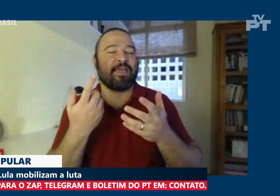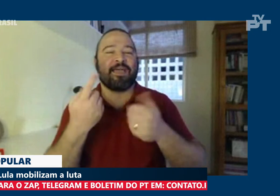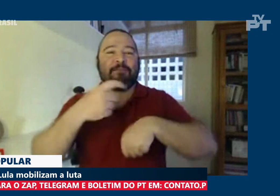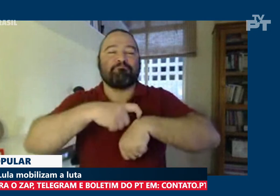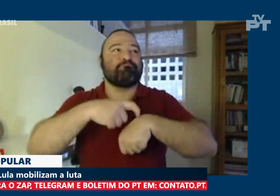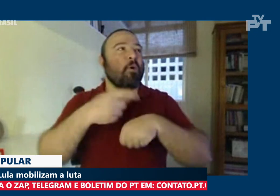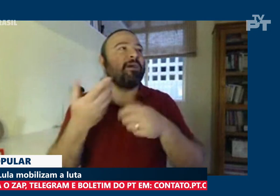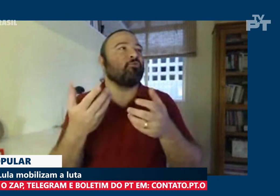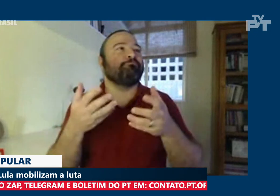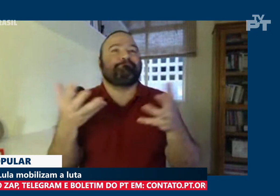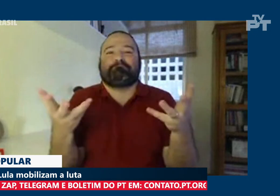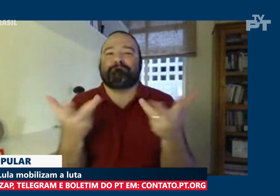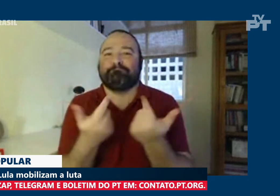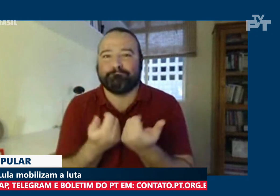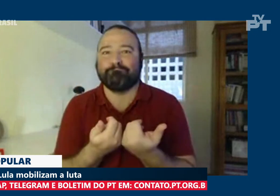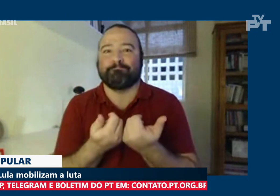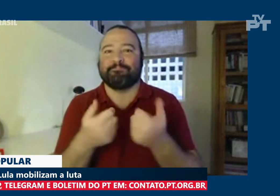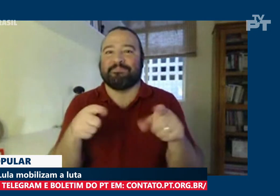Então,